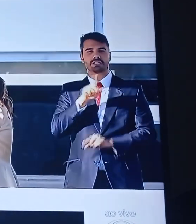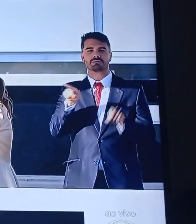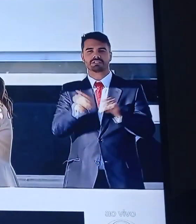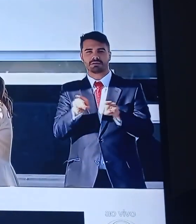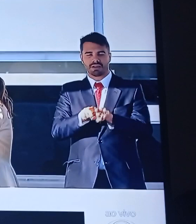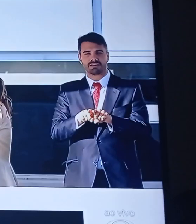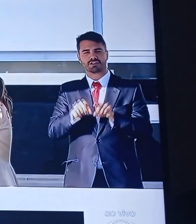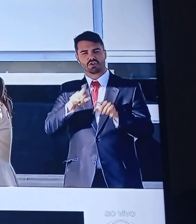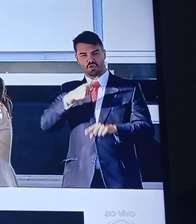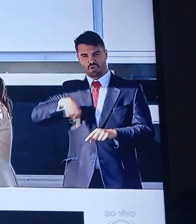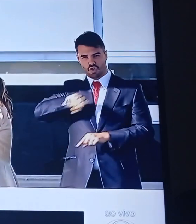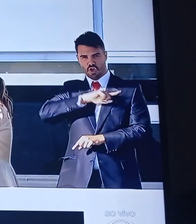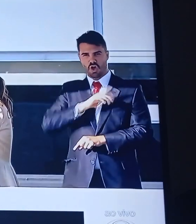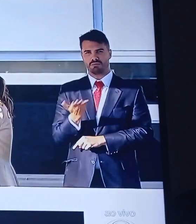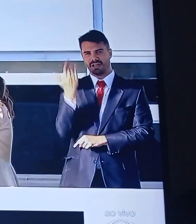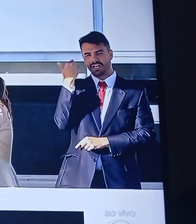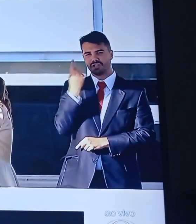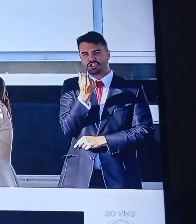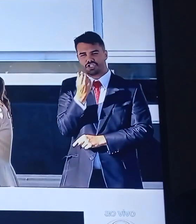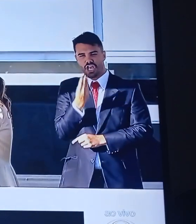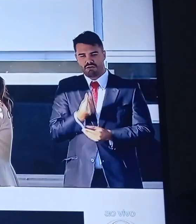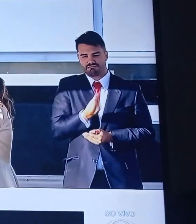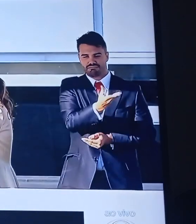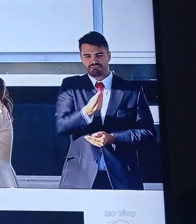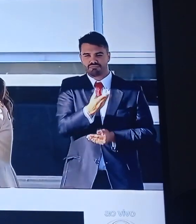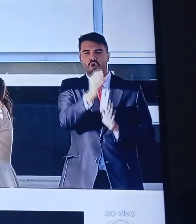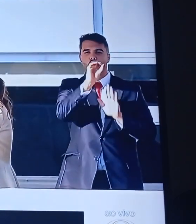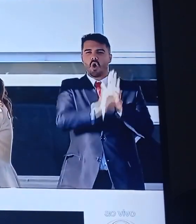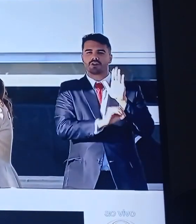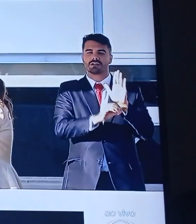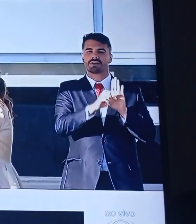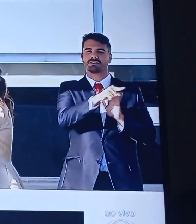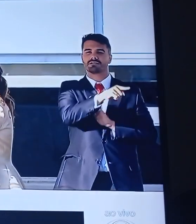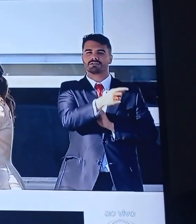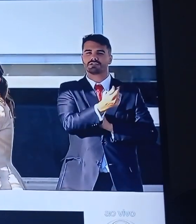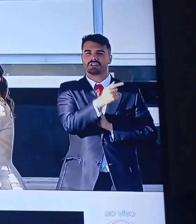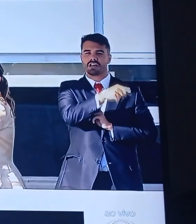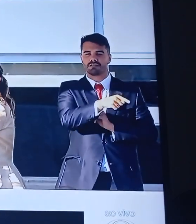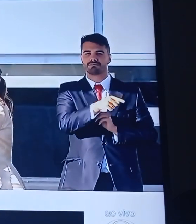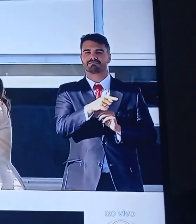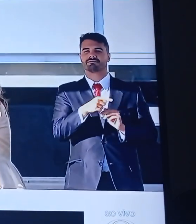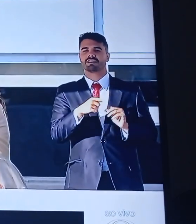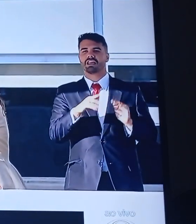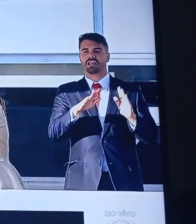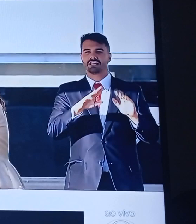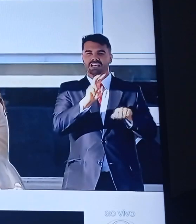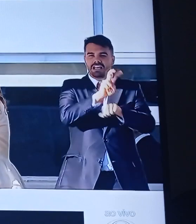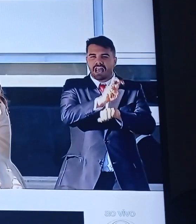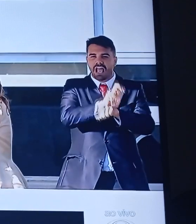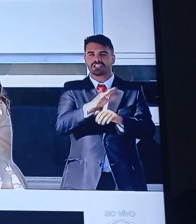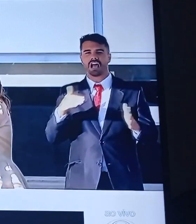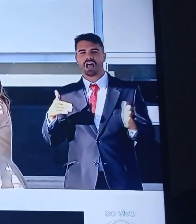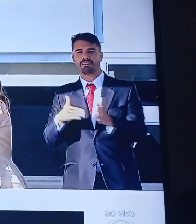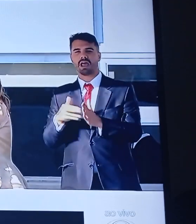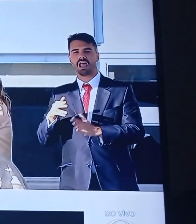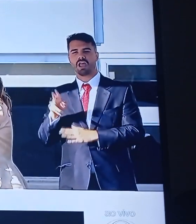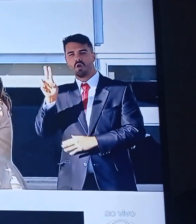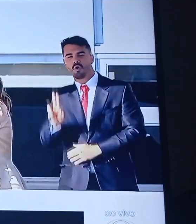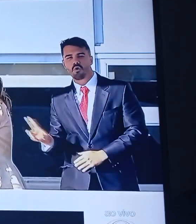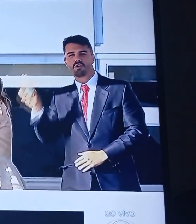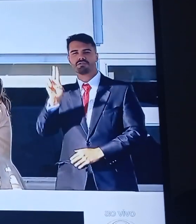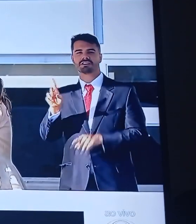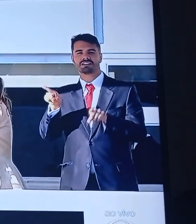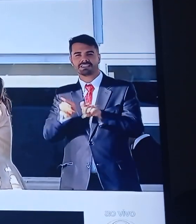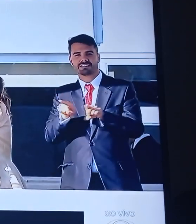Batemos recorde de investimento em educação, da creche à universidade, para fazer do Brasil um exportador também